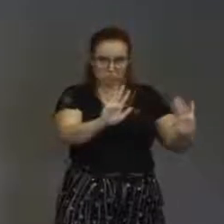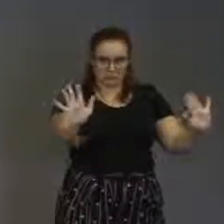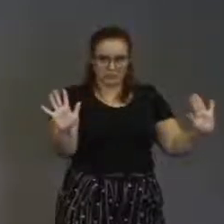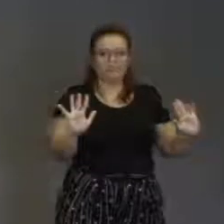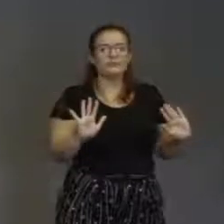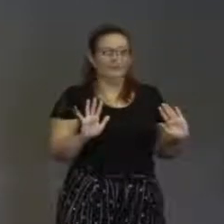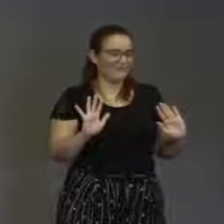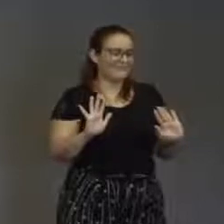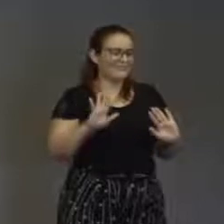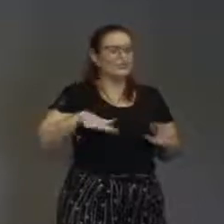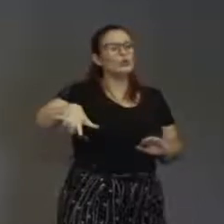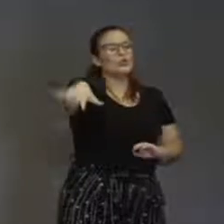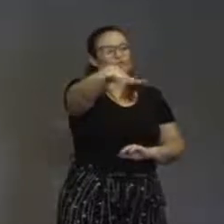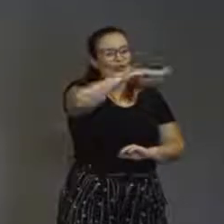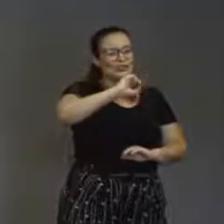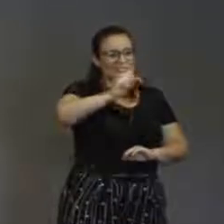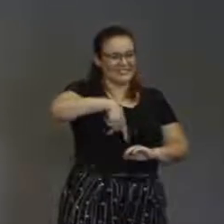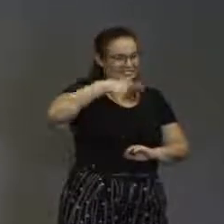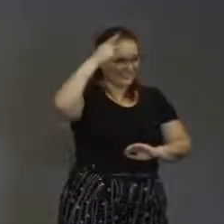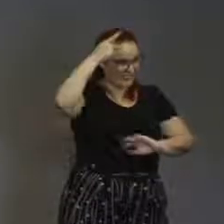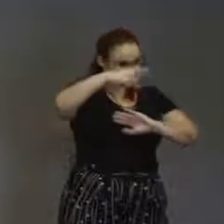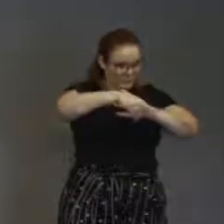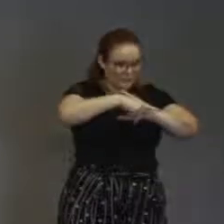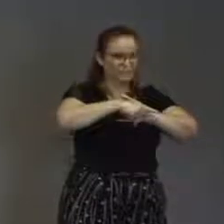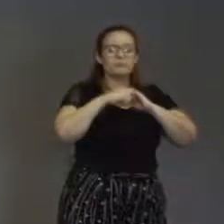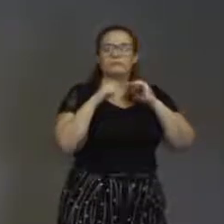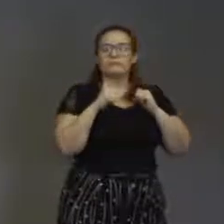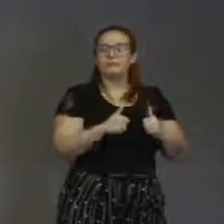mundo radicado, paulistano.